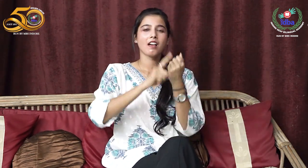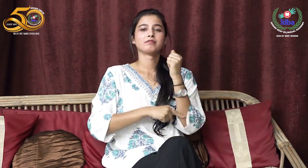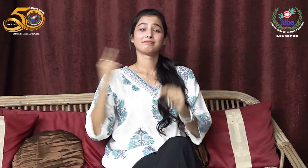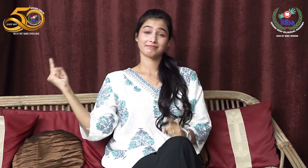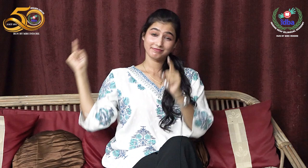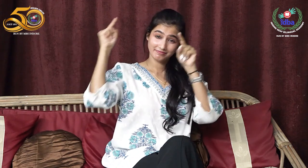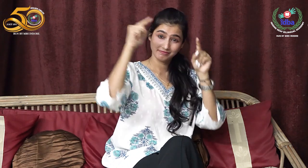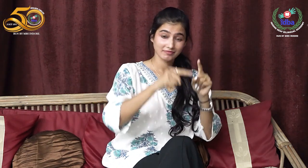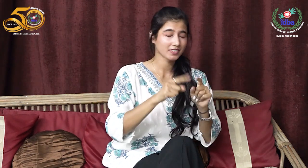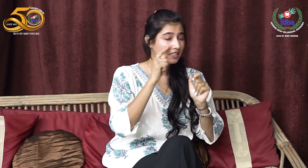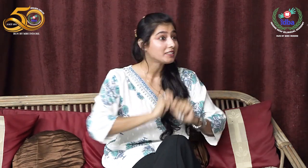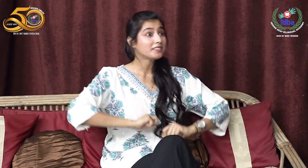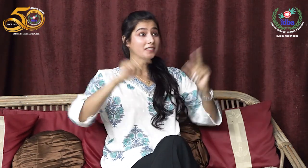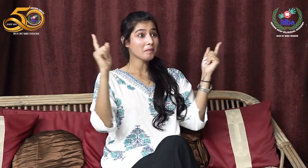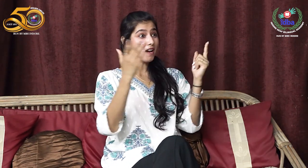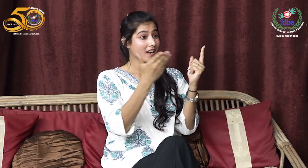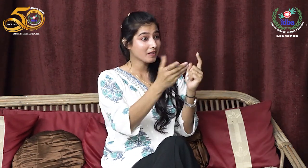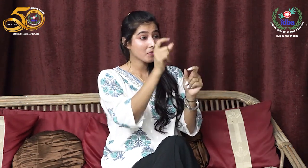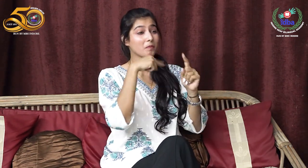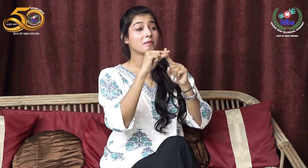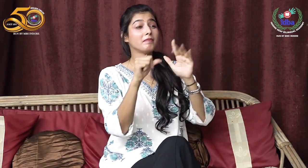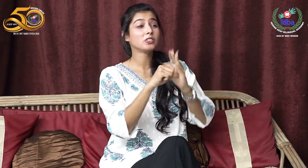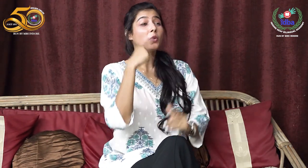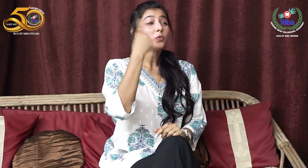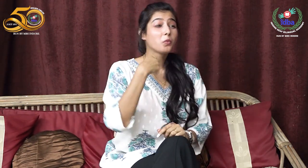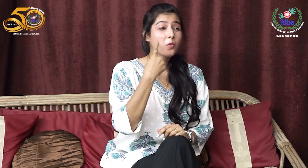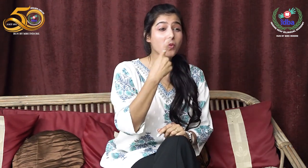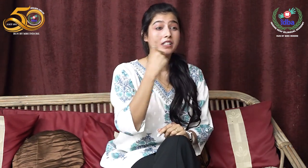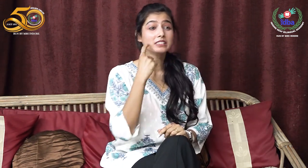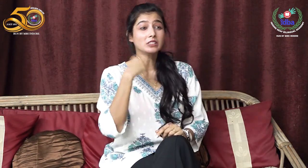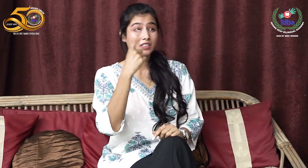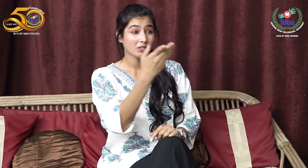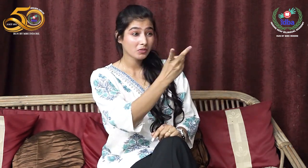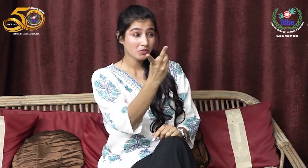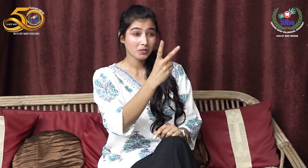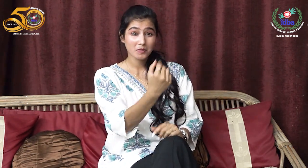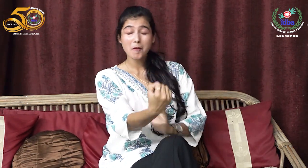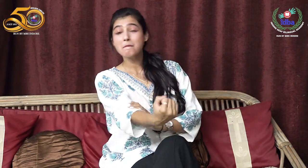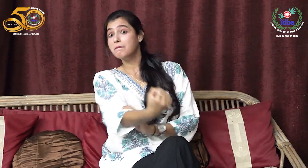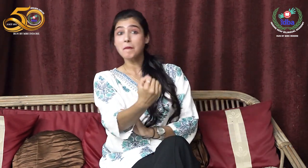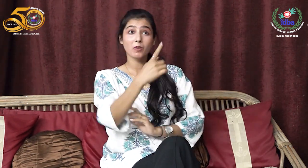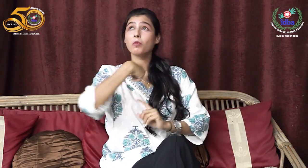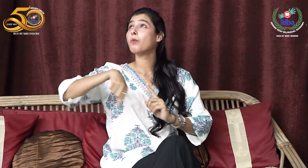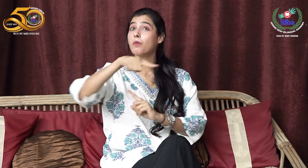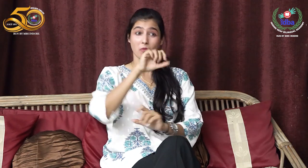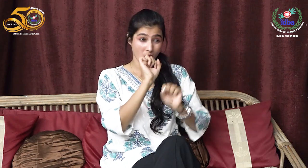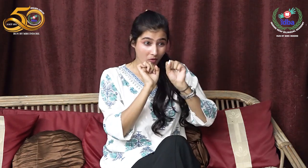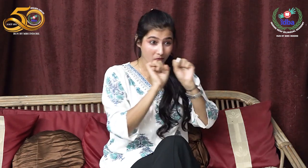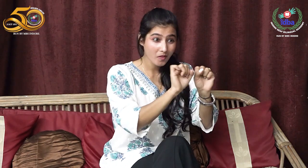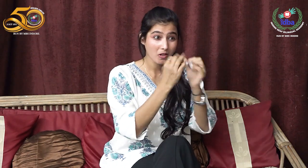दिया, फिर उनके साथ हम लोग आए। मेरे पापा के साथ मैं यहाँ पर आई, देखा मैंने। जब मैंने देखा, मैंने सर से, मैम से मिला, तो मैम